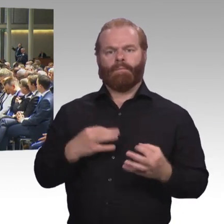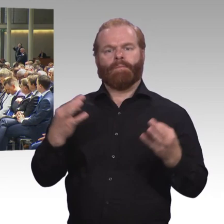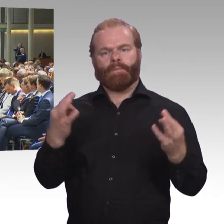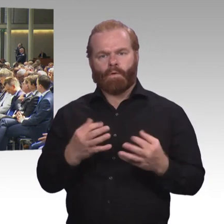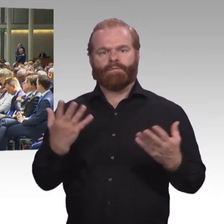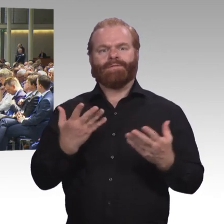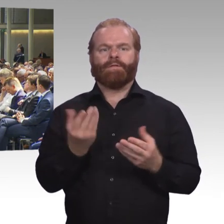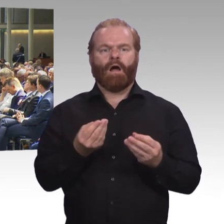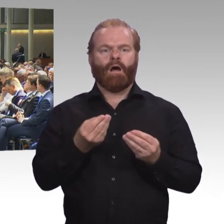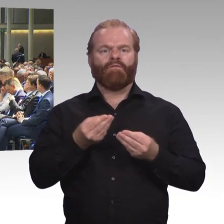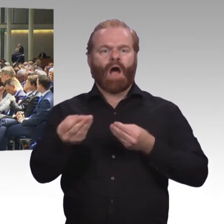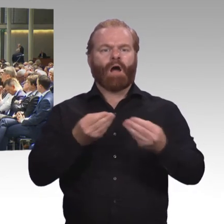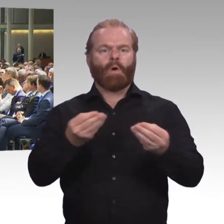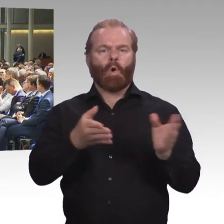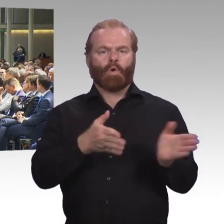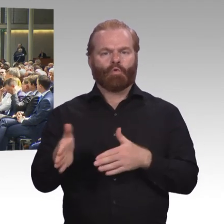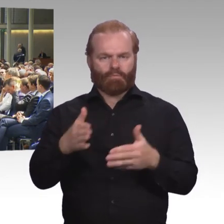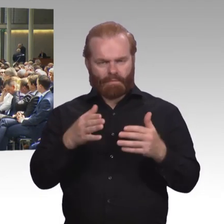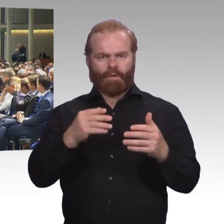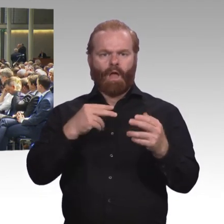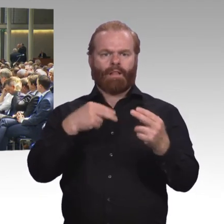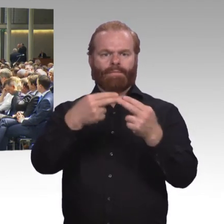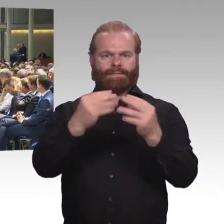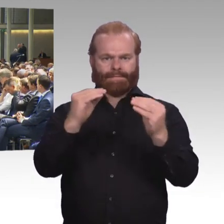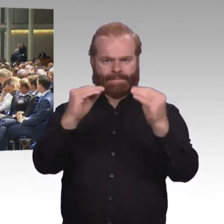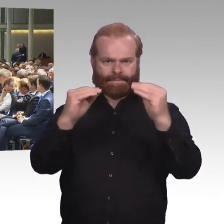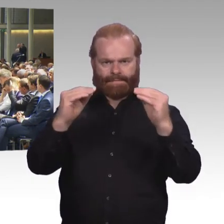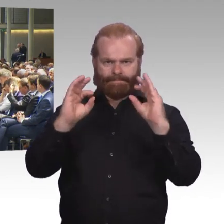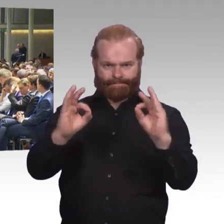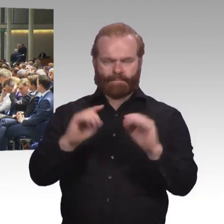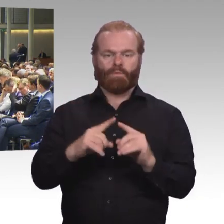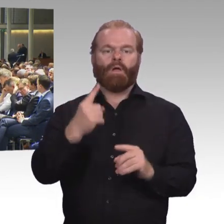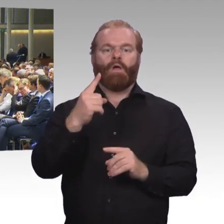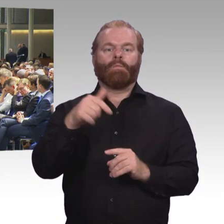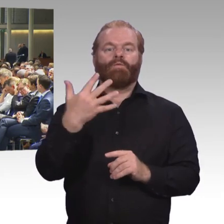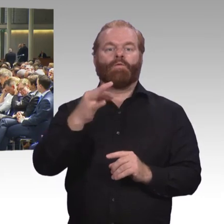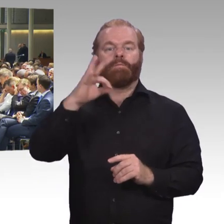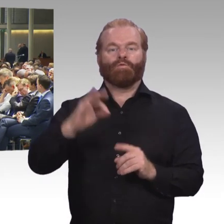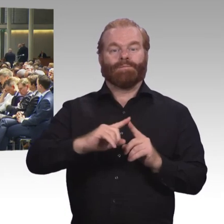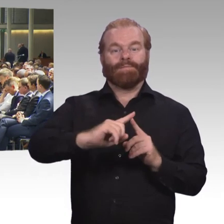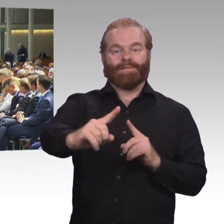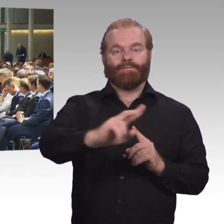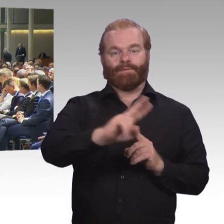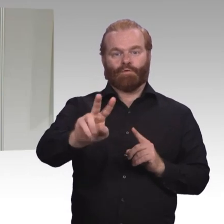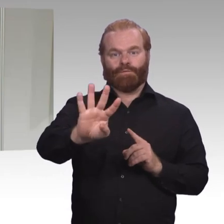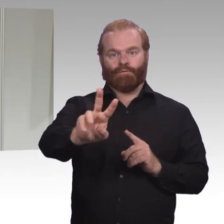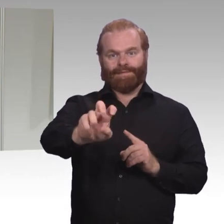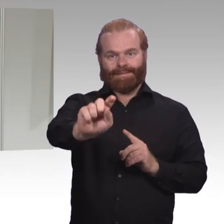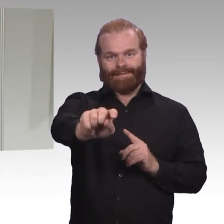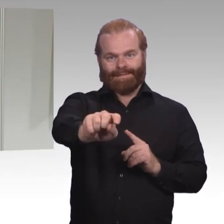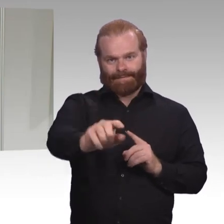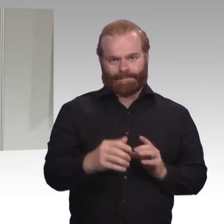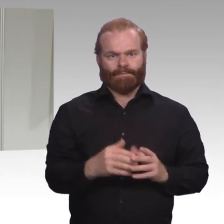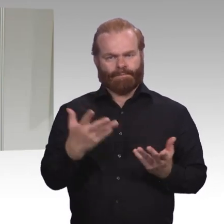unsere Bundeskanzlerin das gesagt hat, 1,5% bis 2024 ist unser klares Ziel, um die